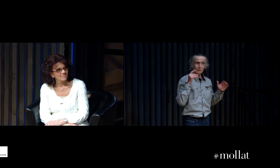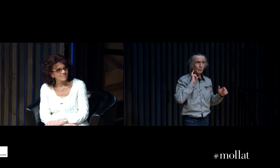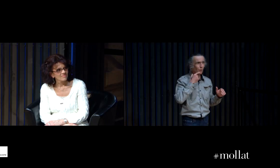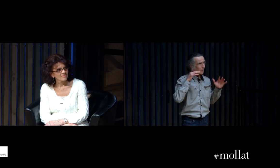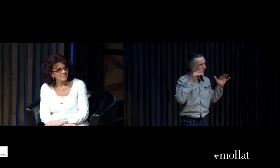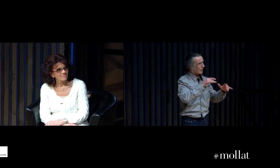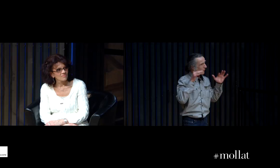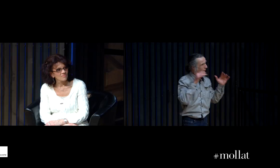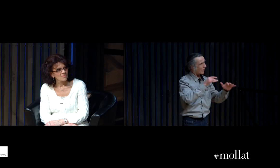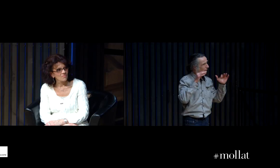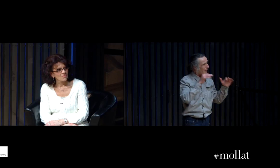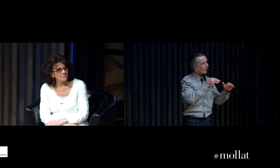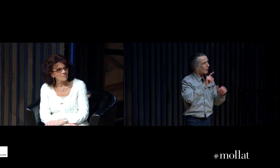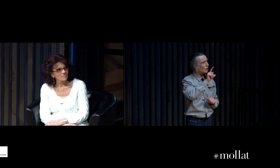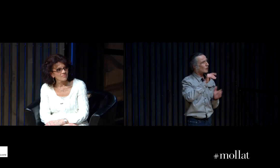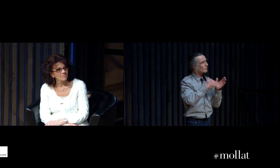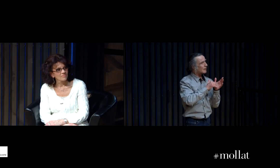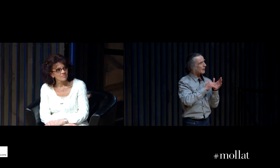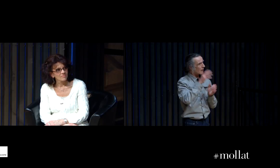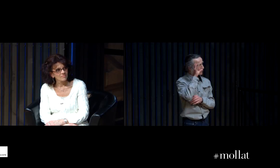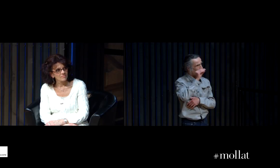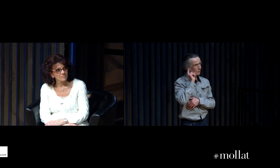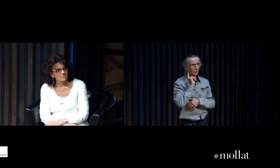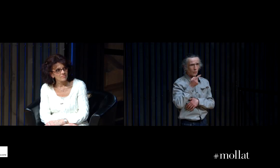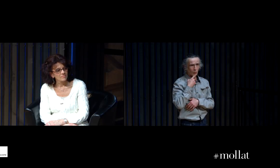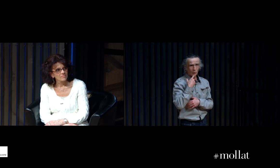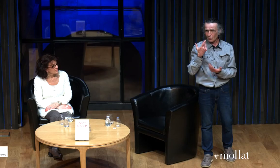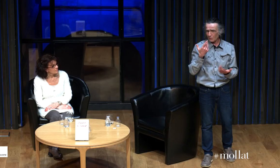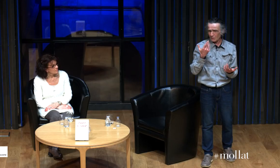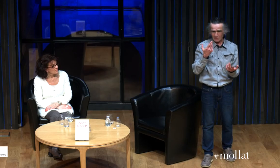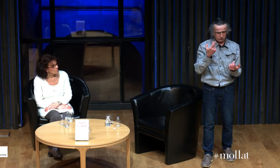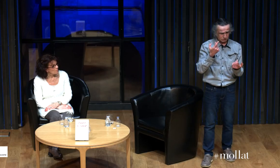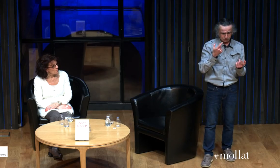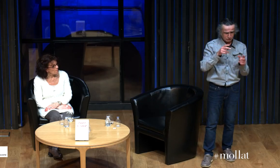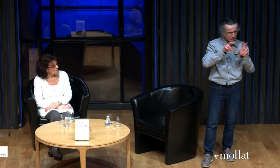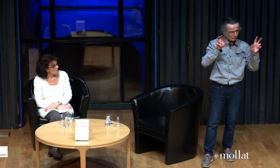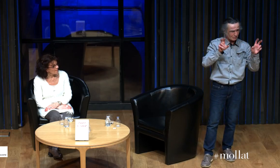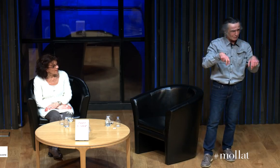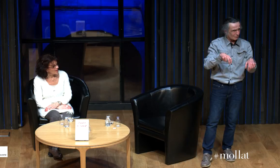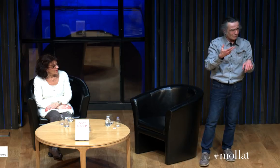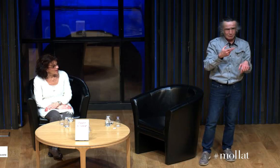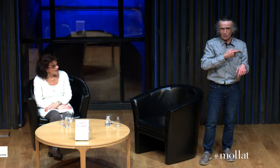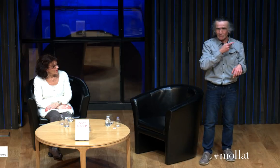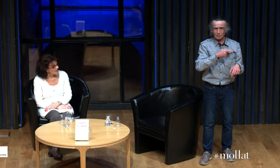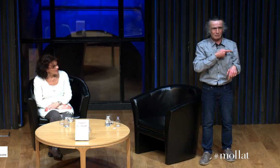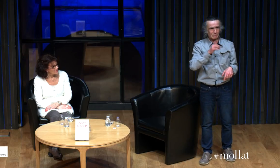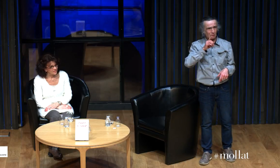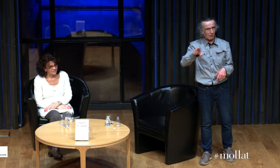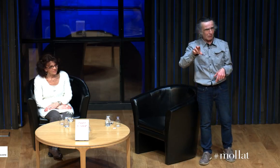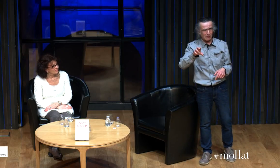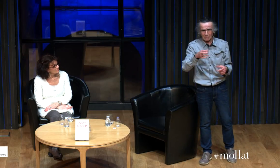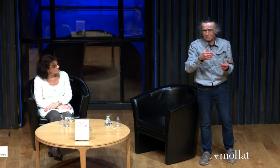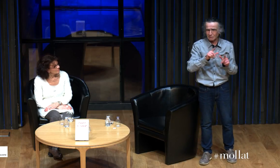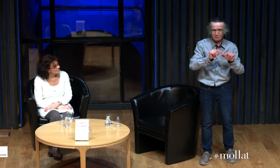pédagogique via la langue des signes. L'université de Gallaudet à Washington a été créée. Les sourds étaient